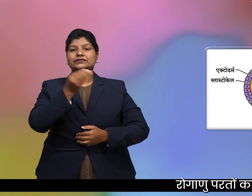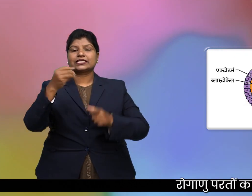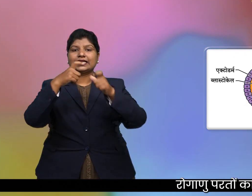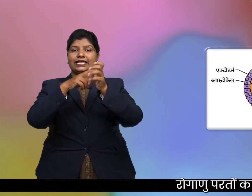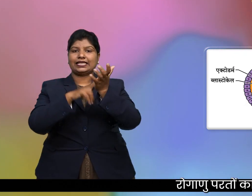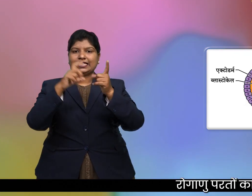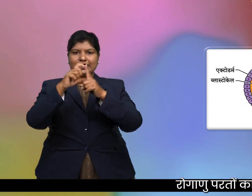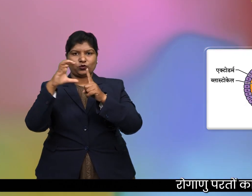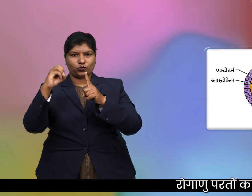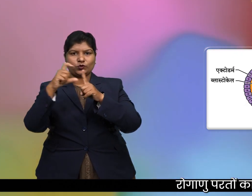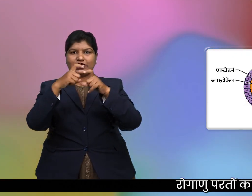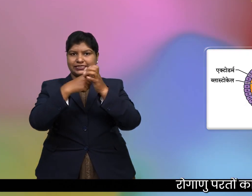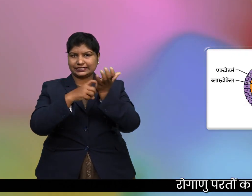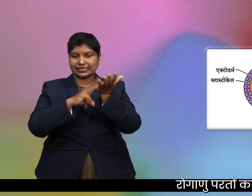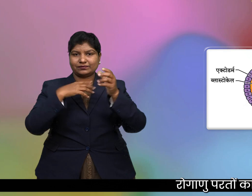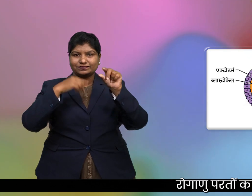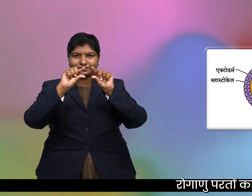रोगाणु परतों का